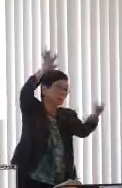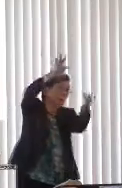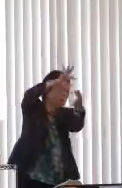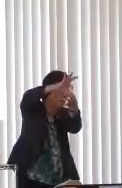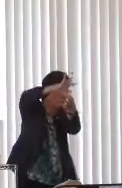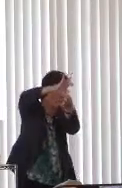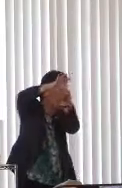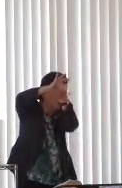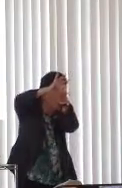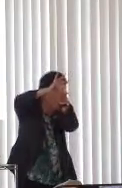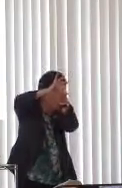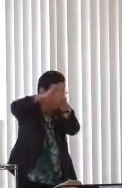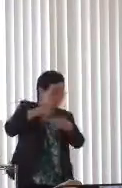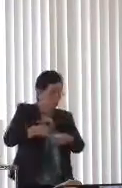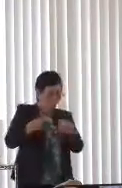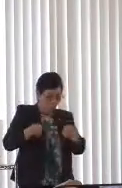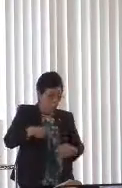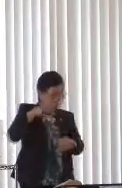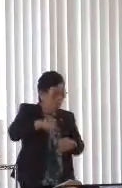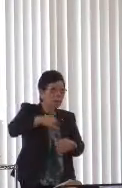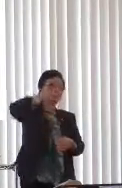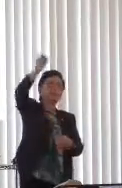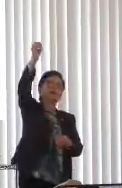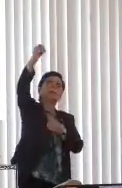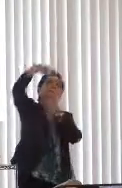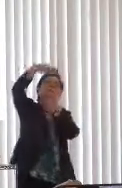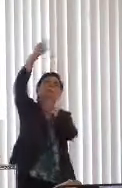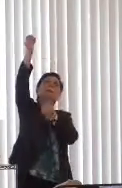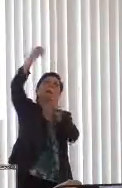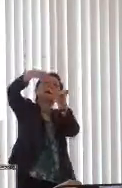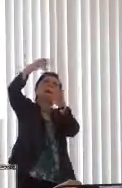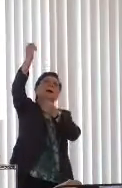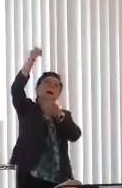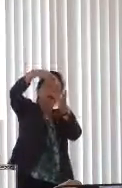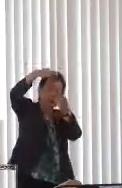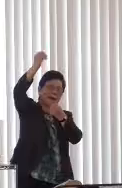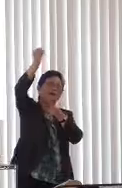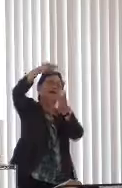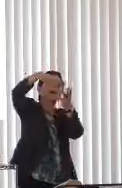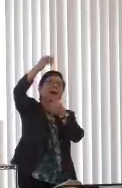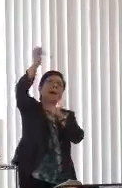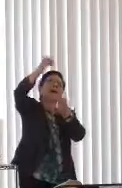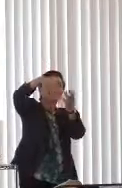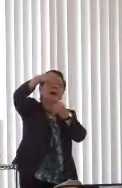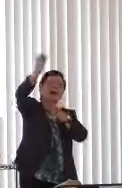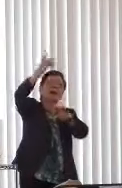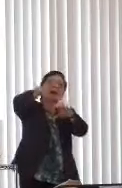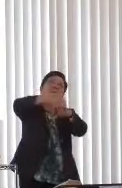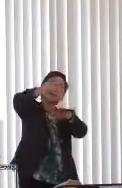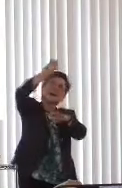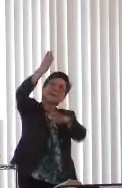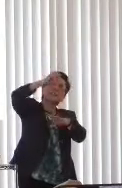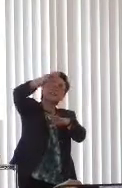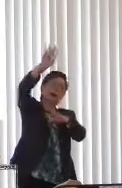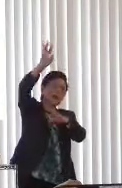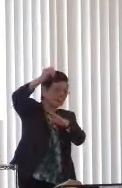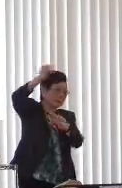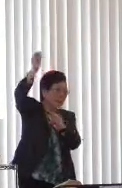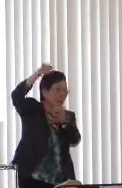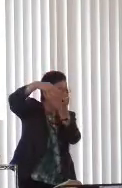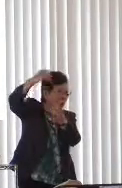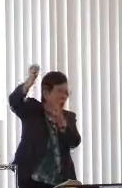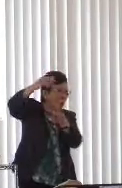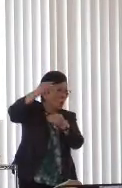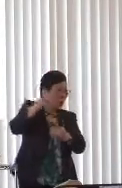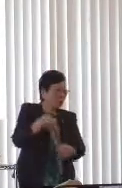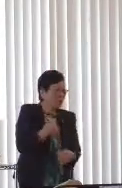心の中で会話をしておられることですから、私は皆さんの心にどんな言い訳があるのかは知りません。でも自分では分